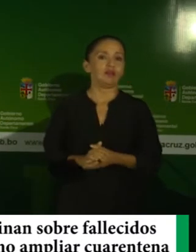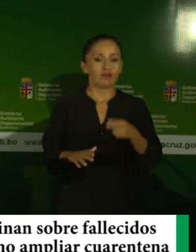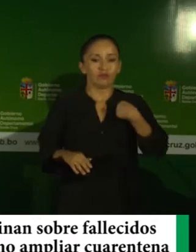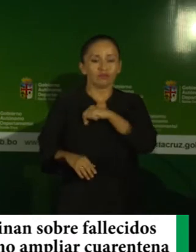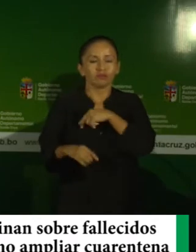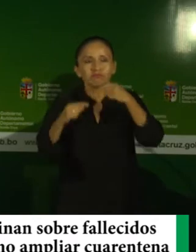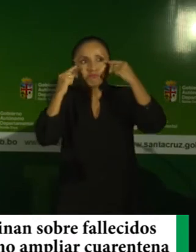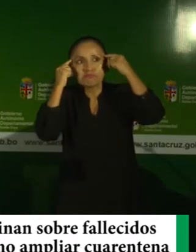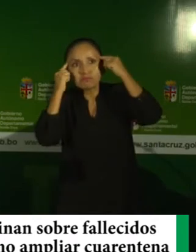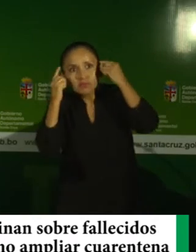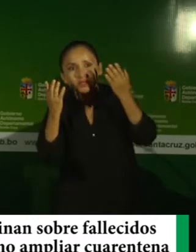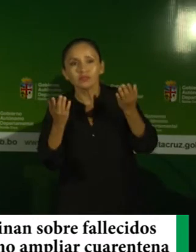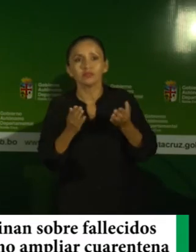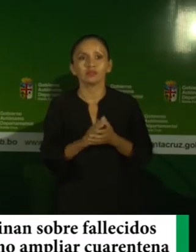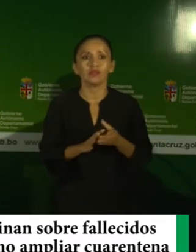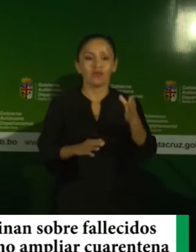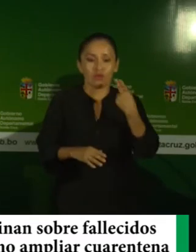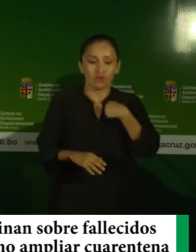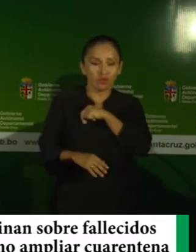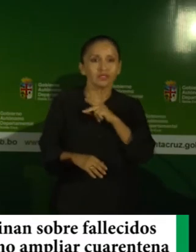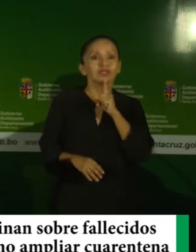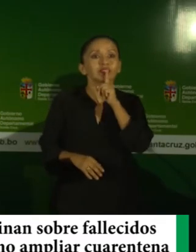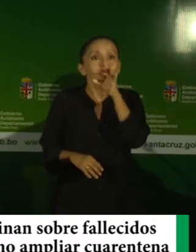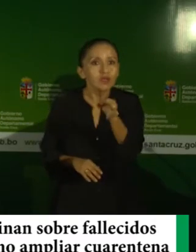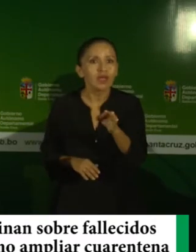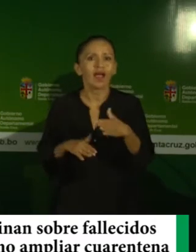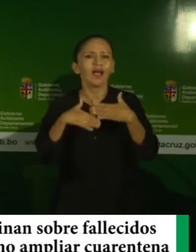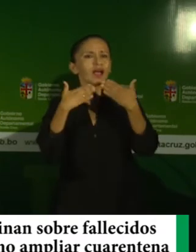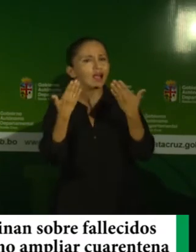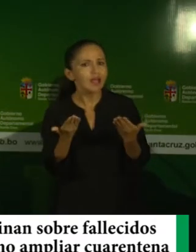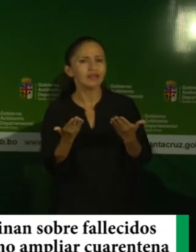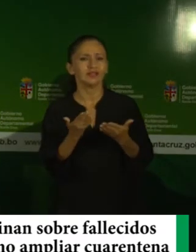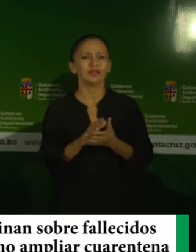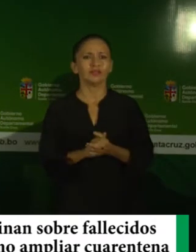Nosotros pensamos y estamos seguros que hay